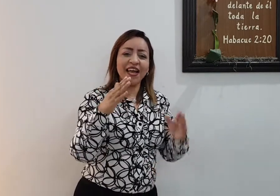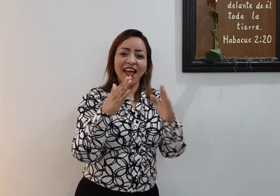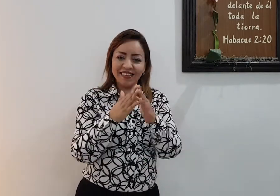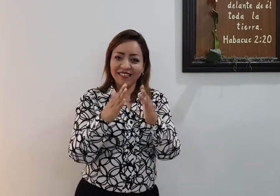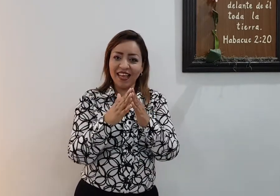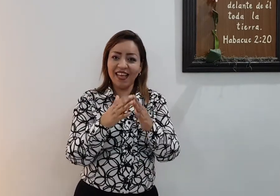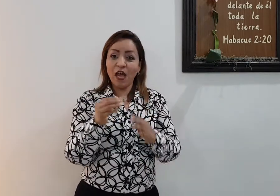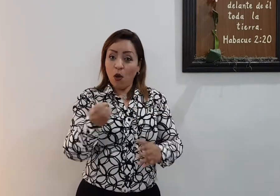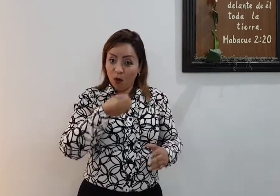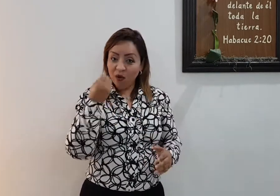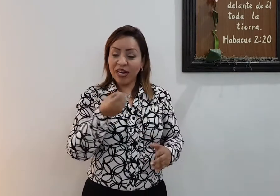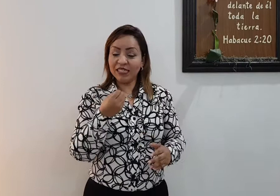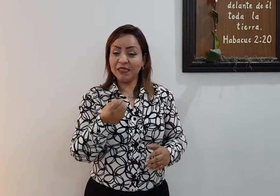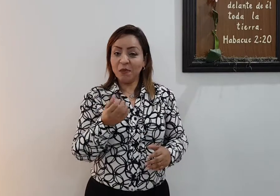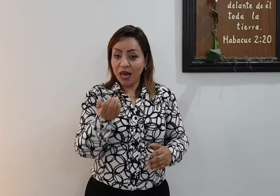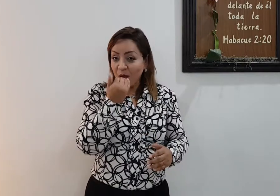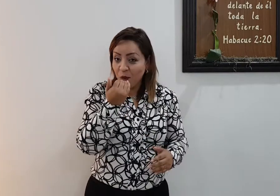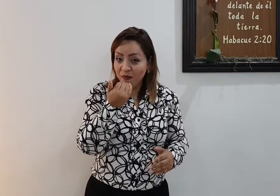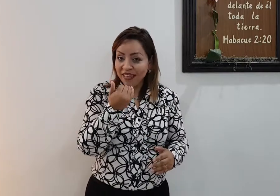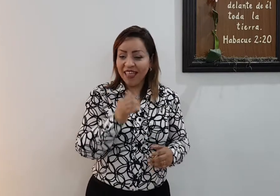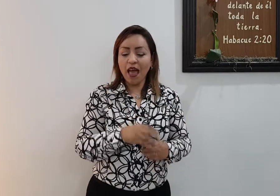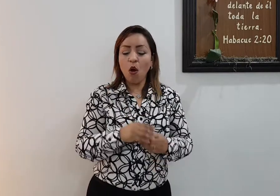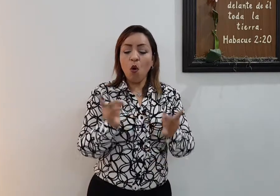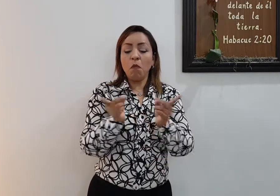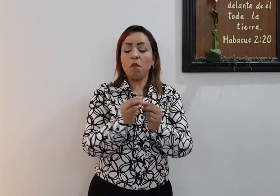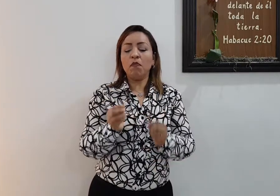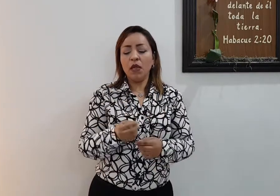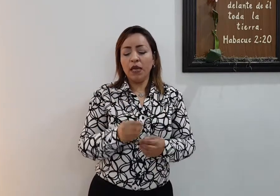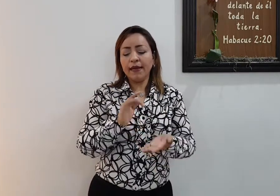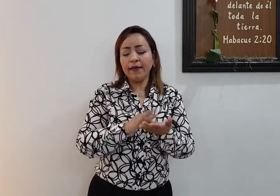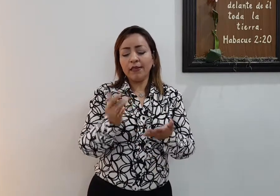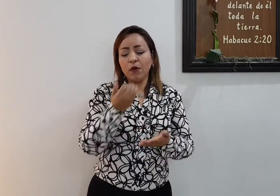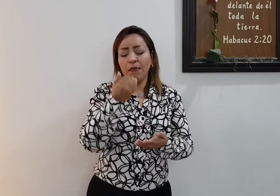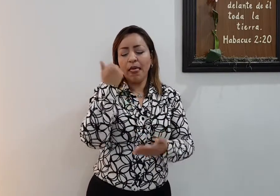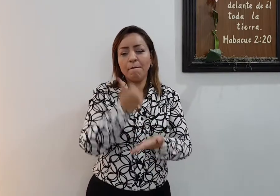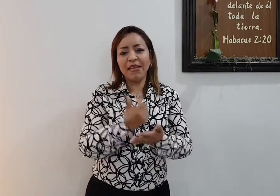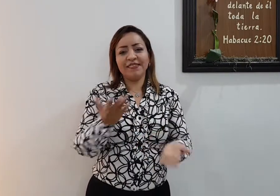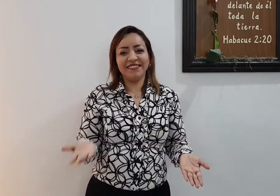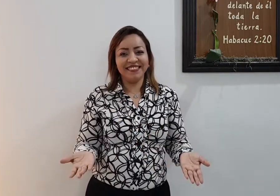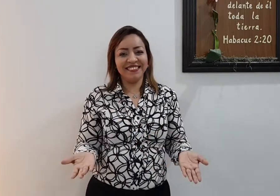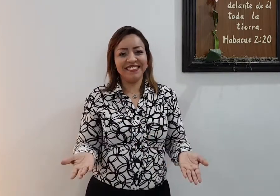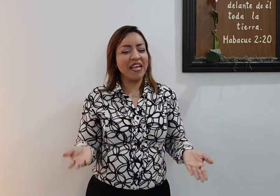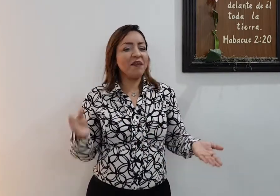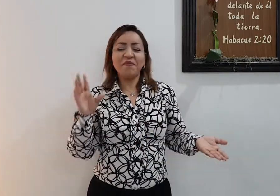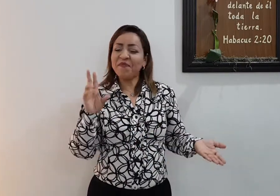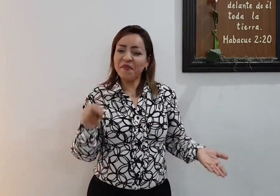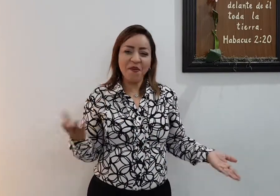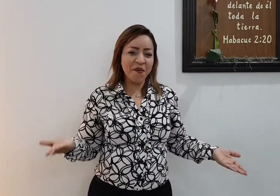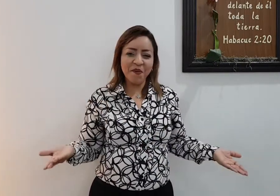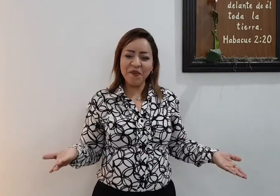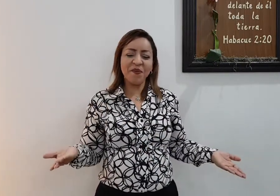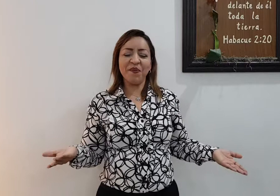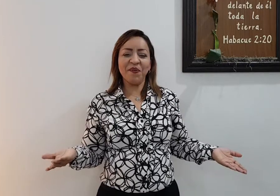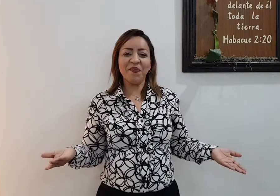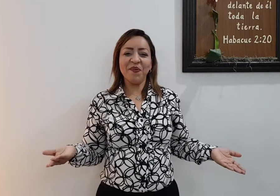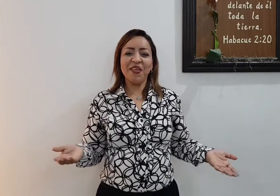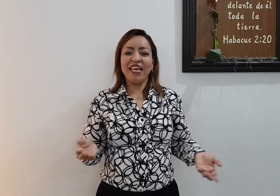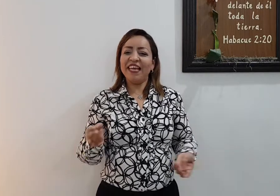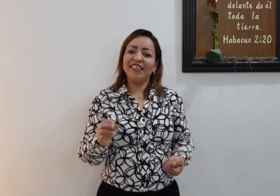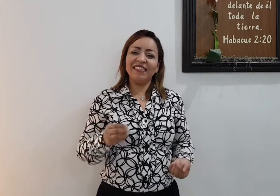una frase religiosa, pero es todo lo que dicen, ¿verdad? Y yo no sé si en verdad le agradecen a Dios porque van a comer,